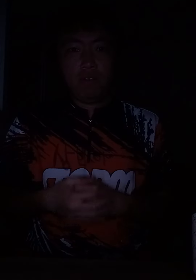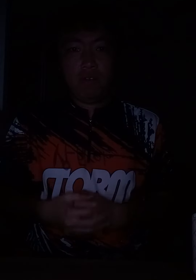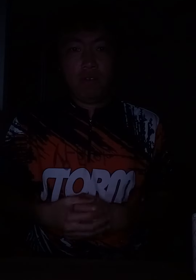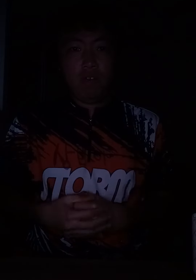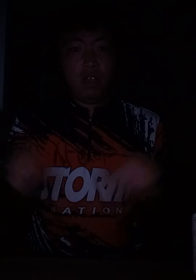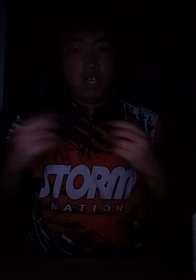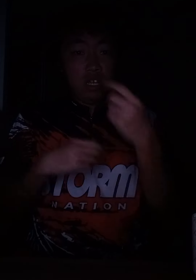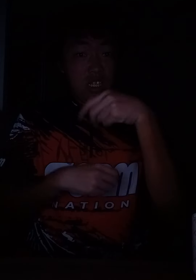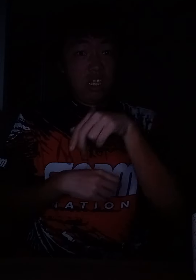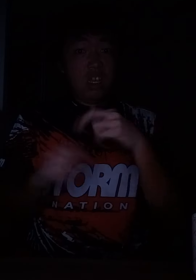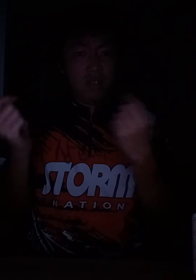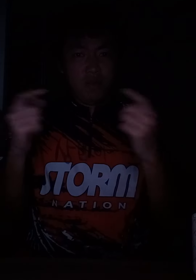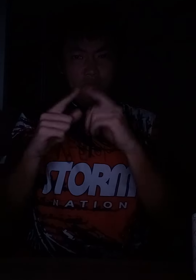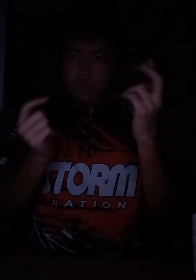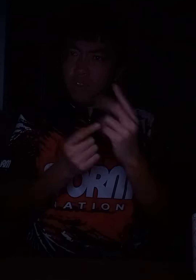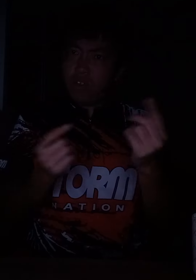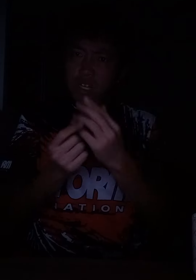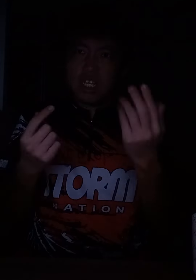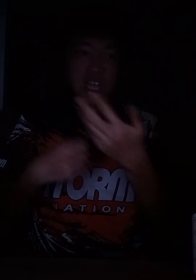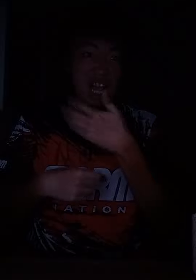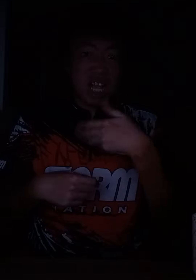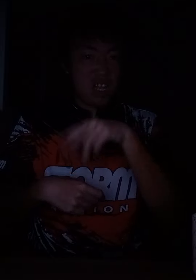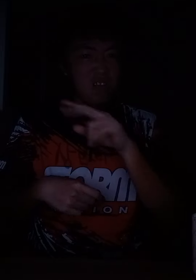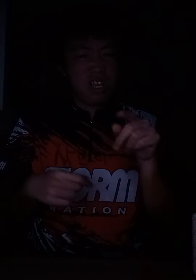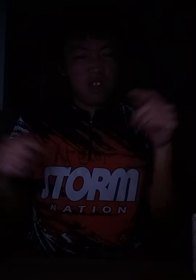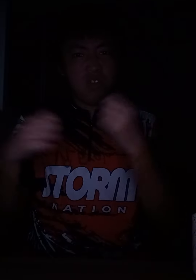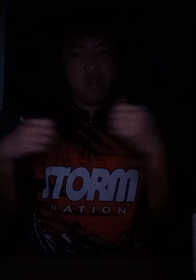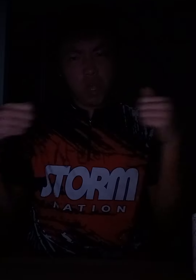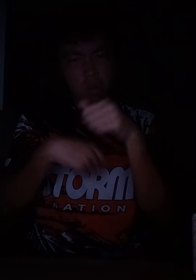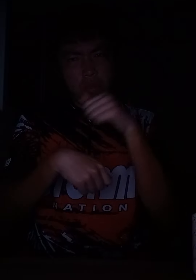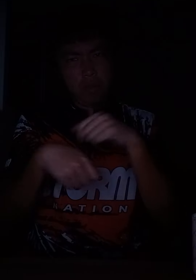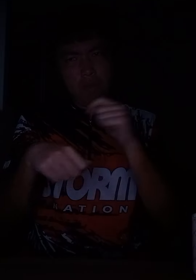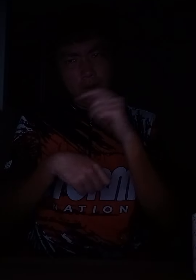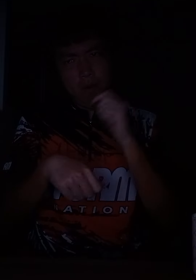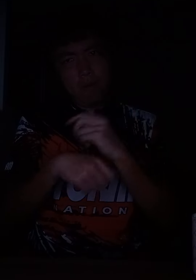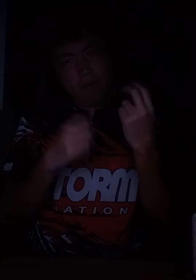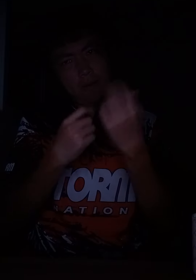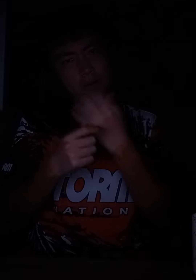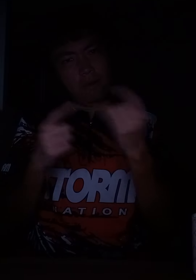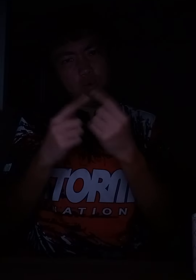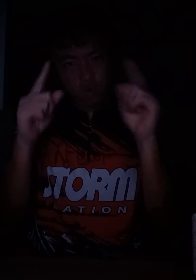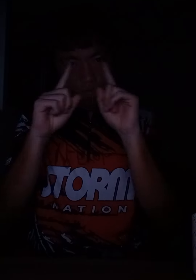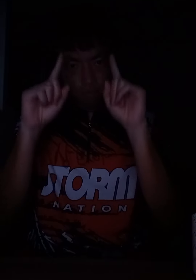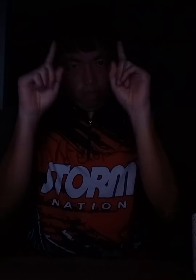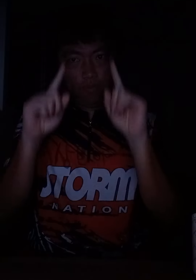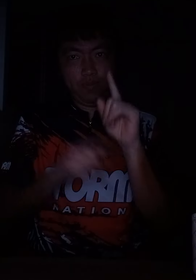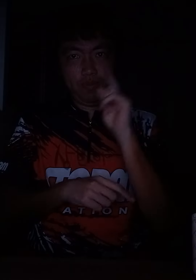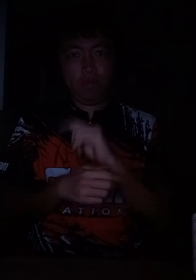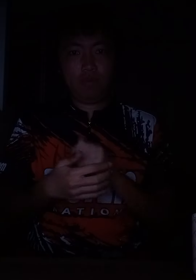당시 이 승객은 여성 승무원이 이유 없이 자신을 괴롭힌다며 들에 화를 냈습니다.